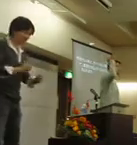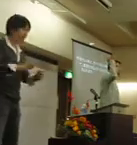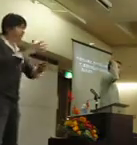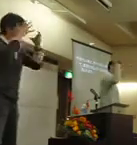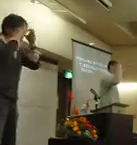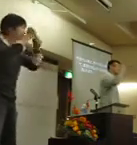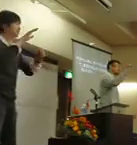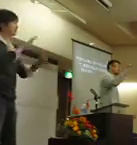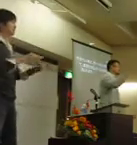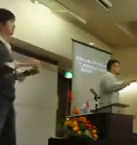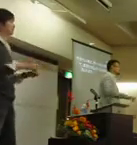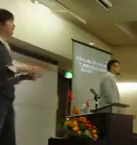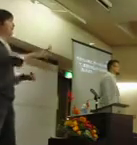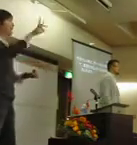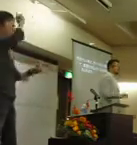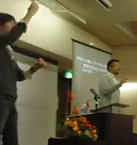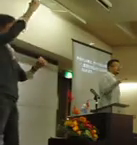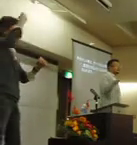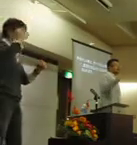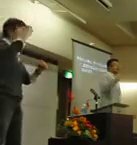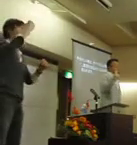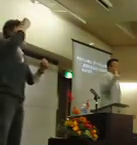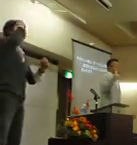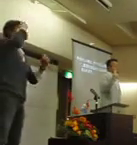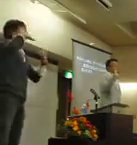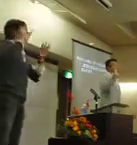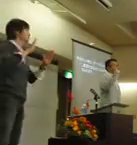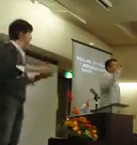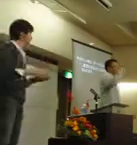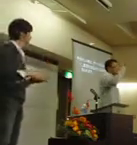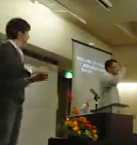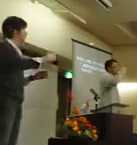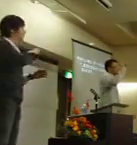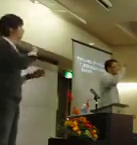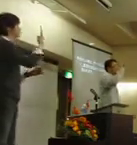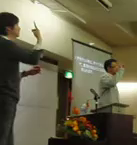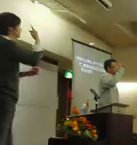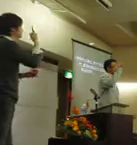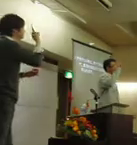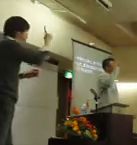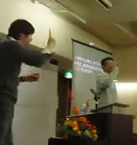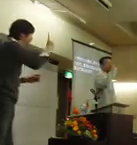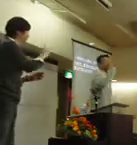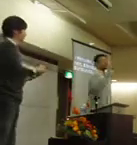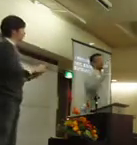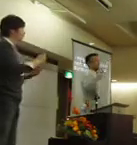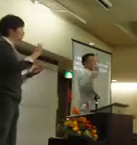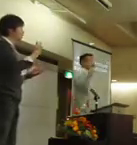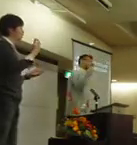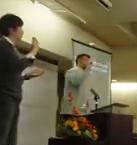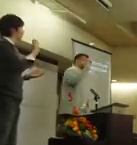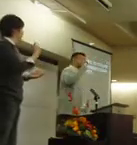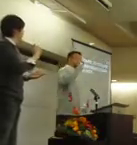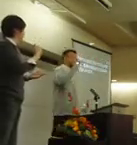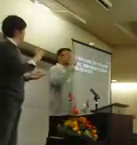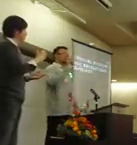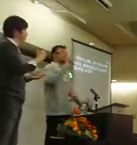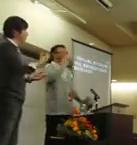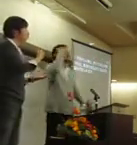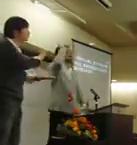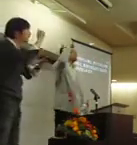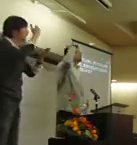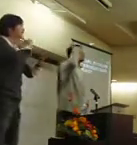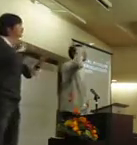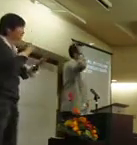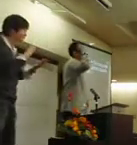神様にそのように言われていらっしゃる。皆さんね、今私が一つだけ本当に持って帰りたい言葉